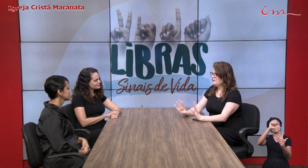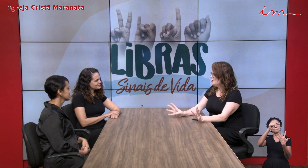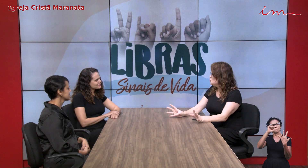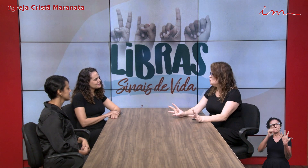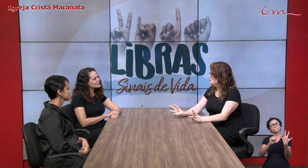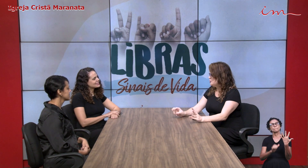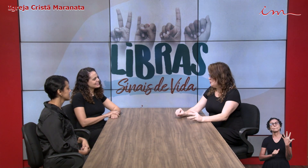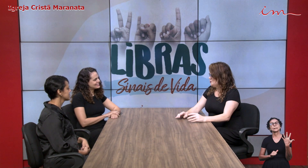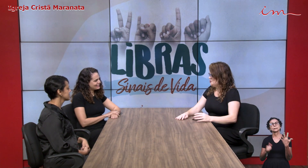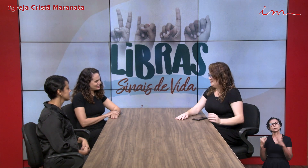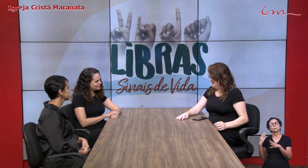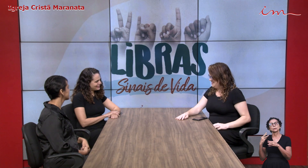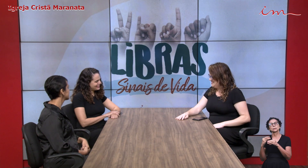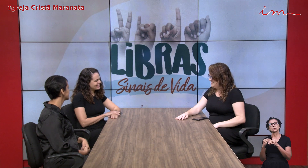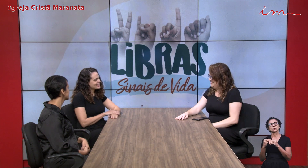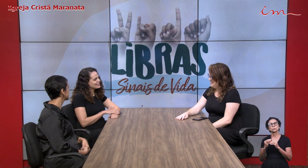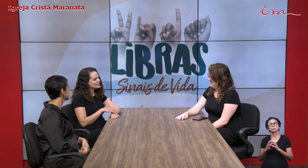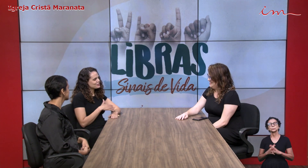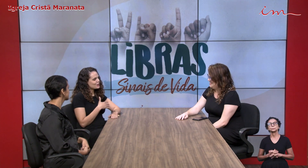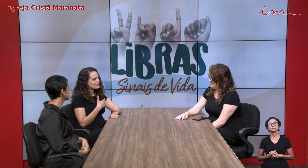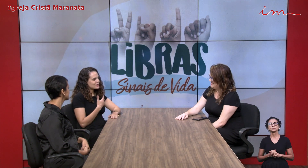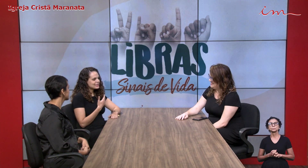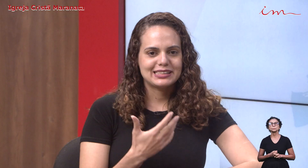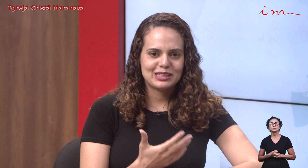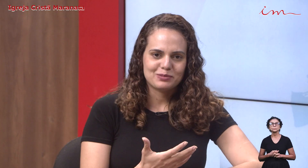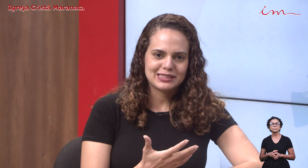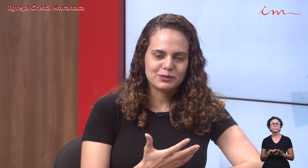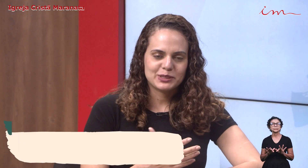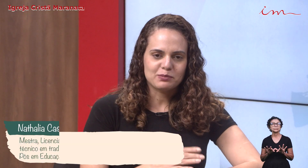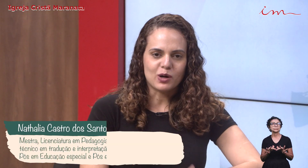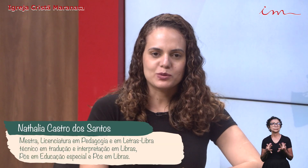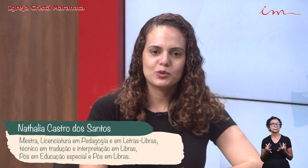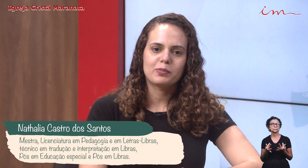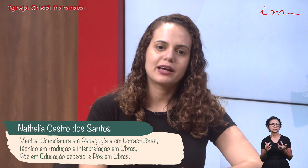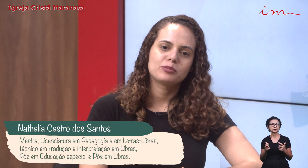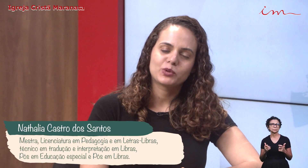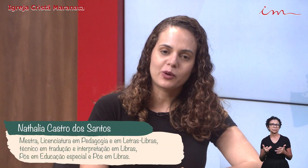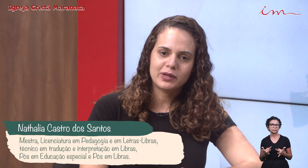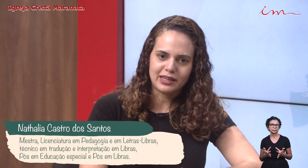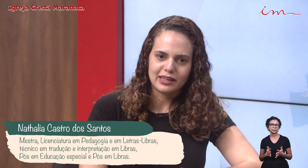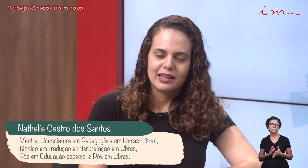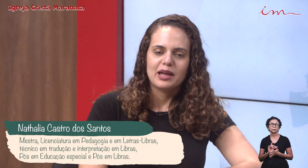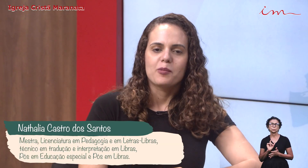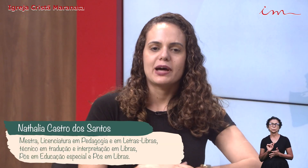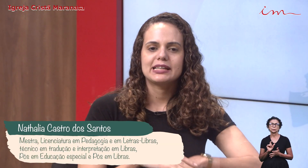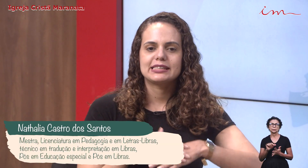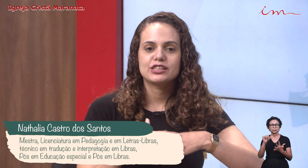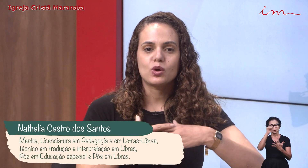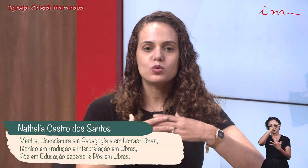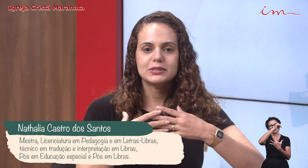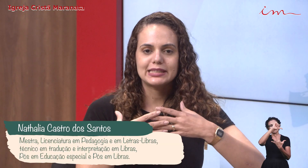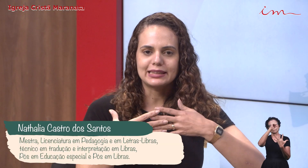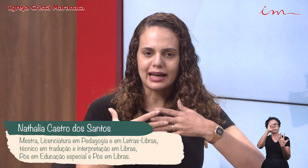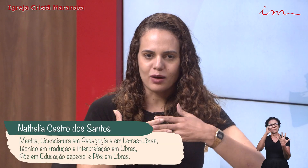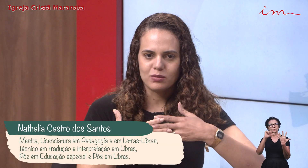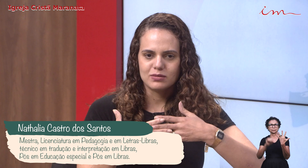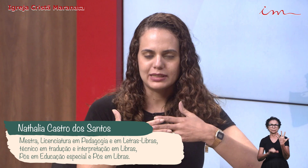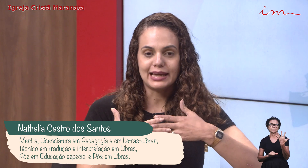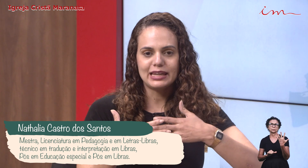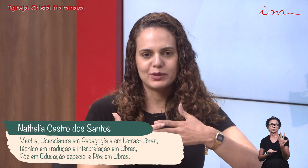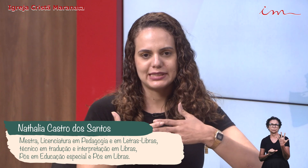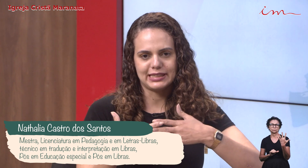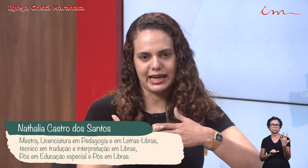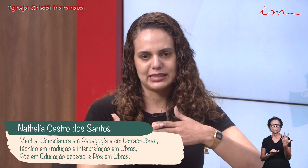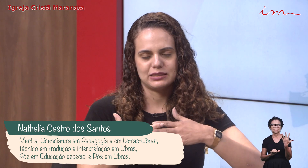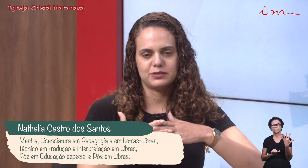Um breve resumo para a gente. Sim, Pri. De forma mais simples, meus irmãos, o parâmetro é o quê? Para que seja um sinal